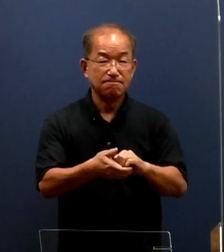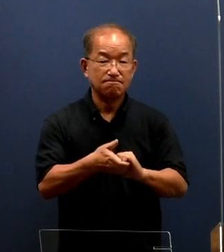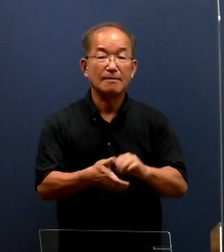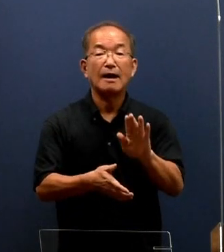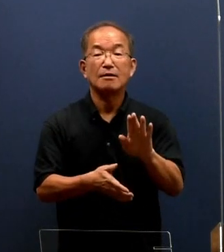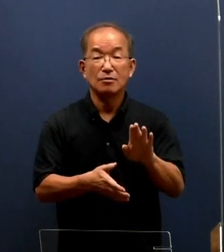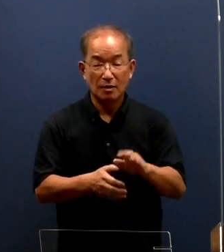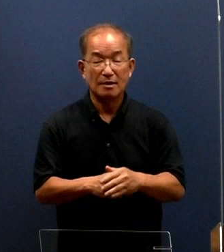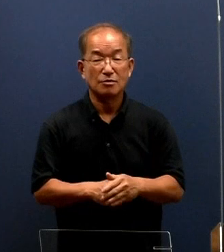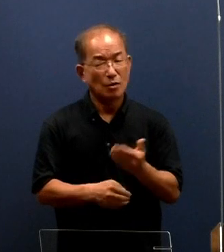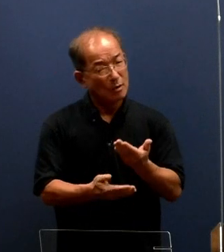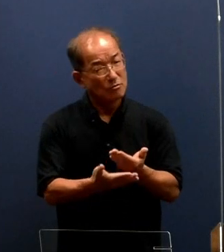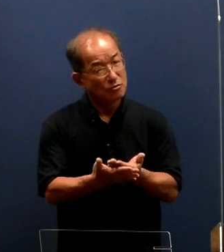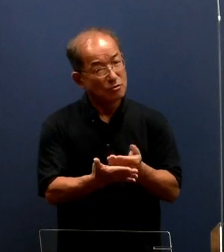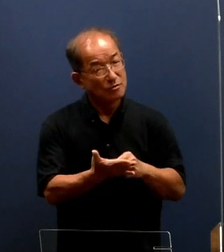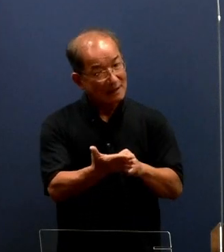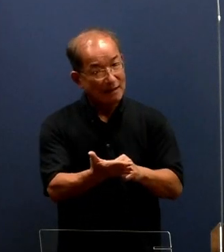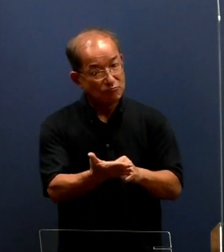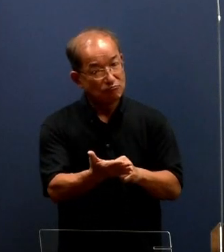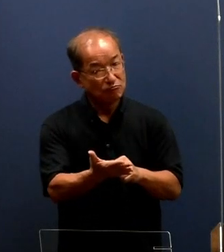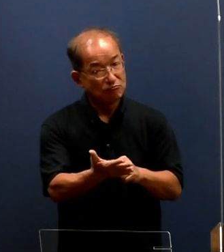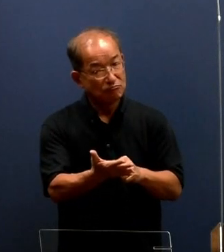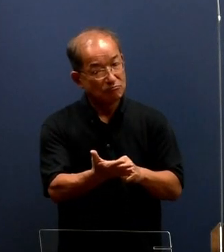ことになるんじゃないかというふうに思います。